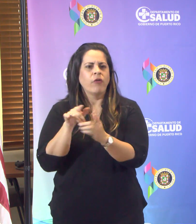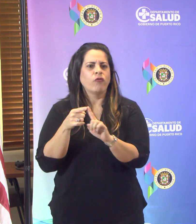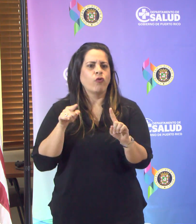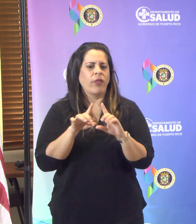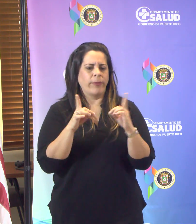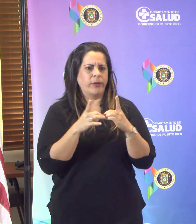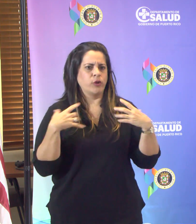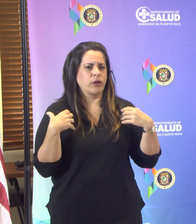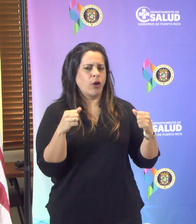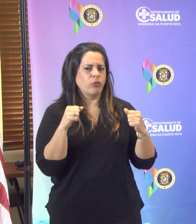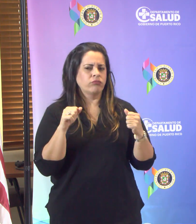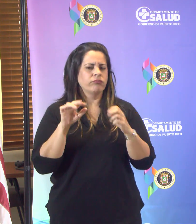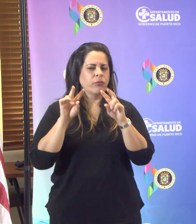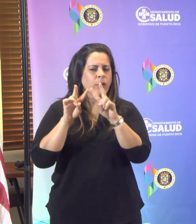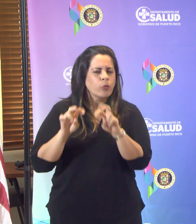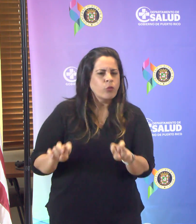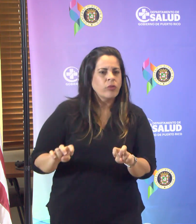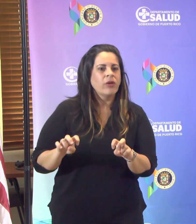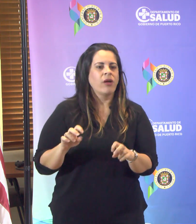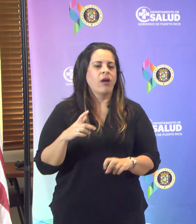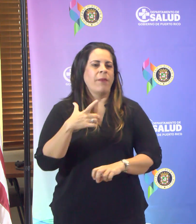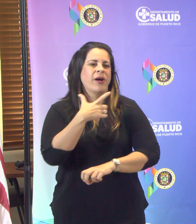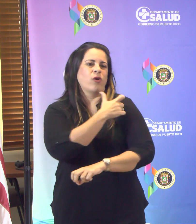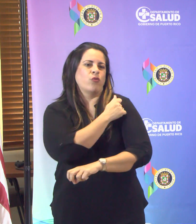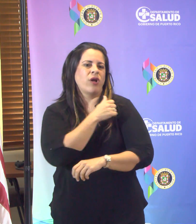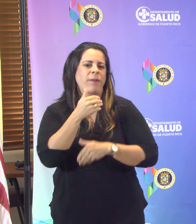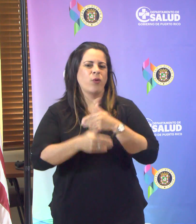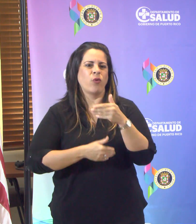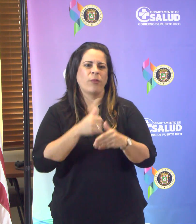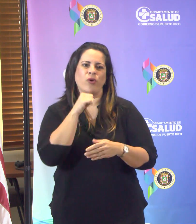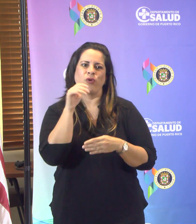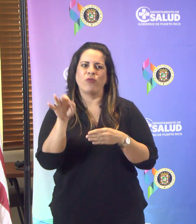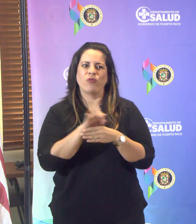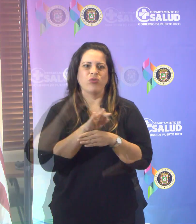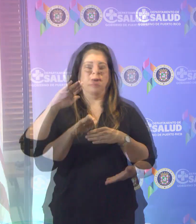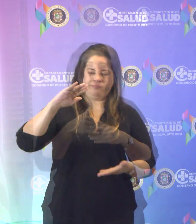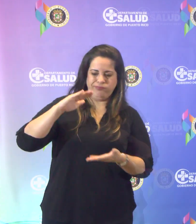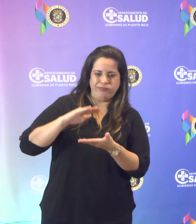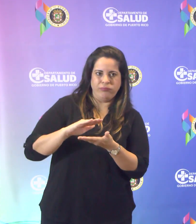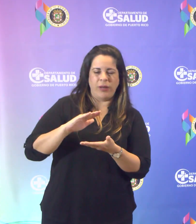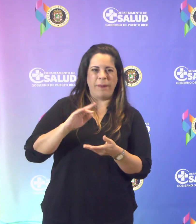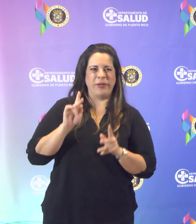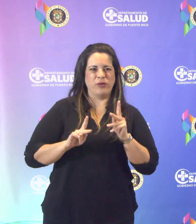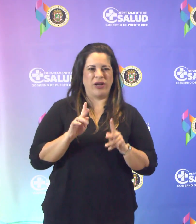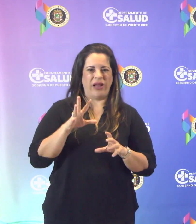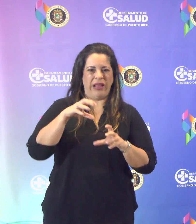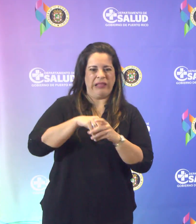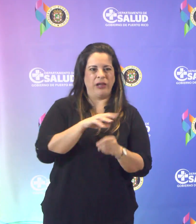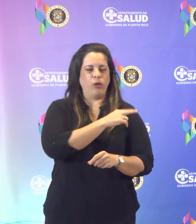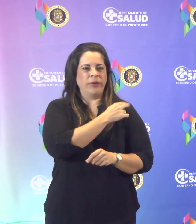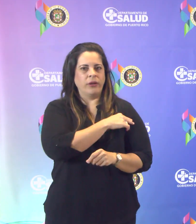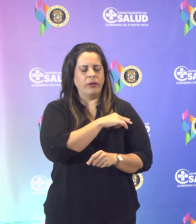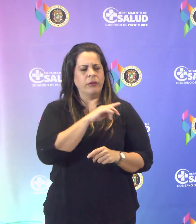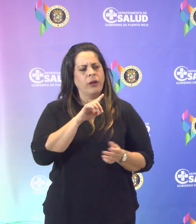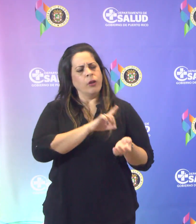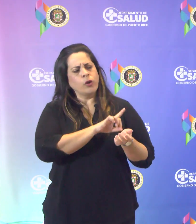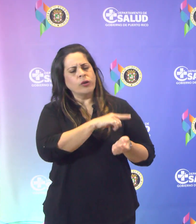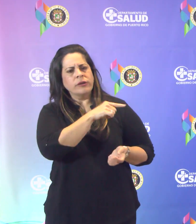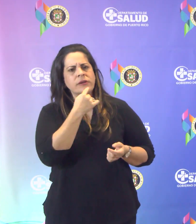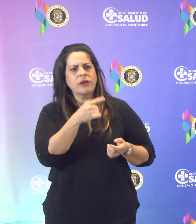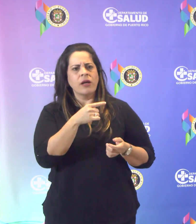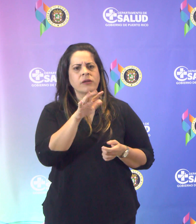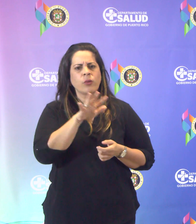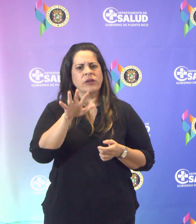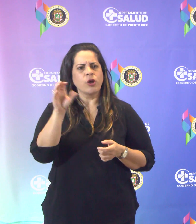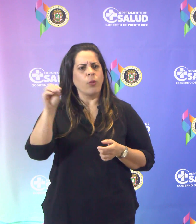Salud, que las vacunas iban perdiendo efectividad después de los 6 meses. Cuando el doctor dice un